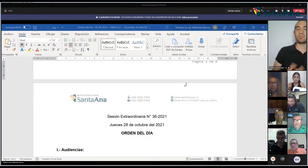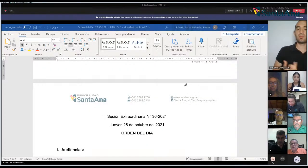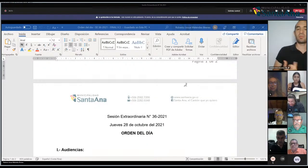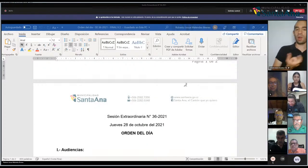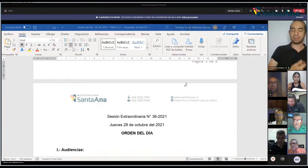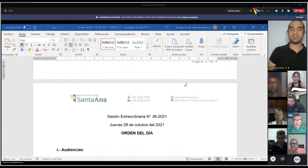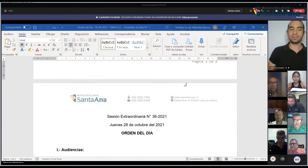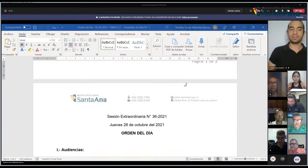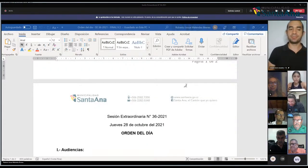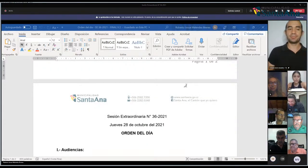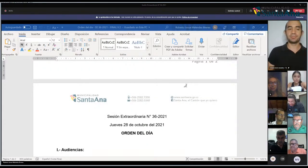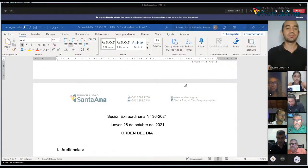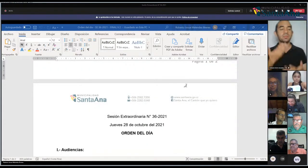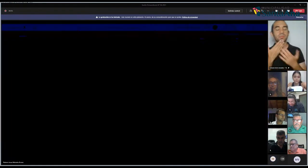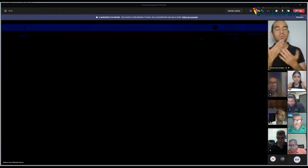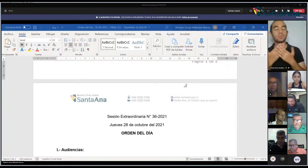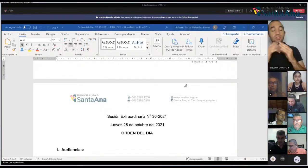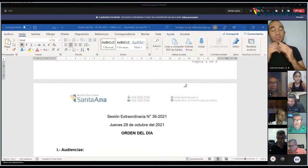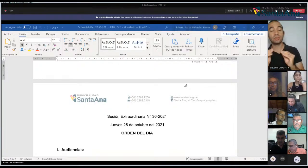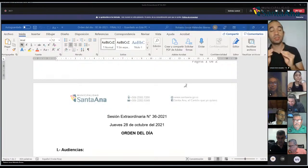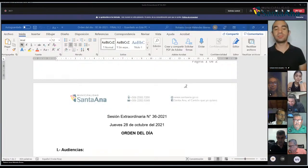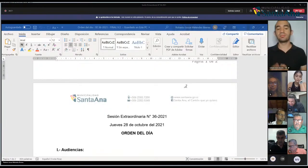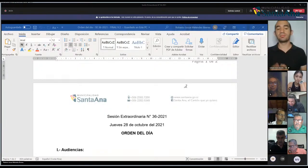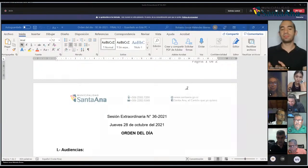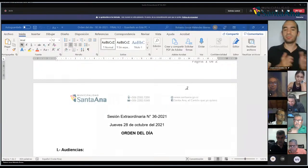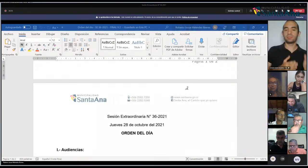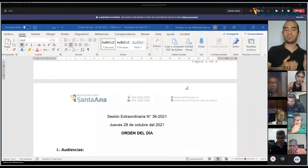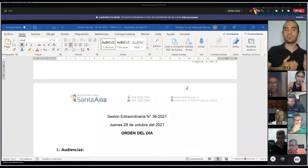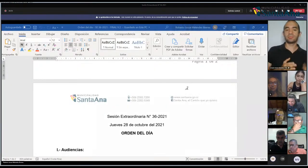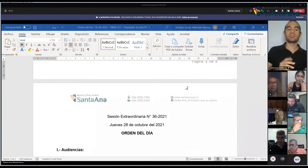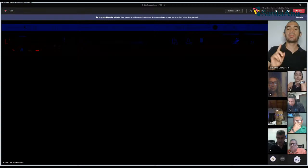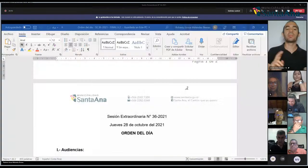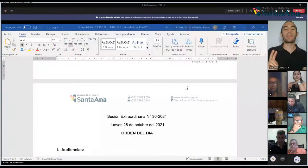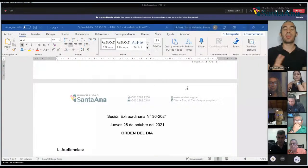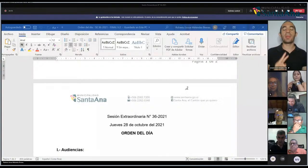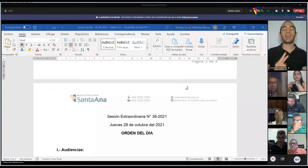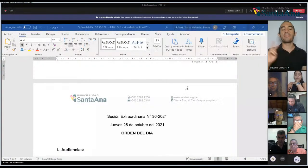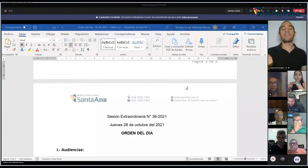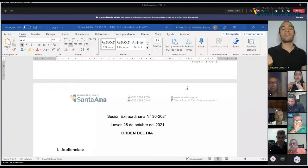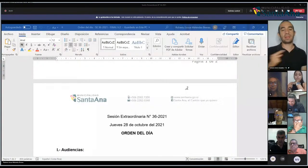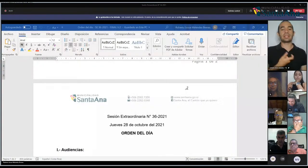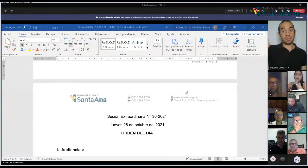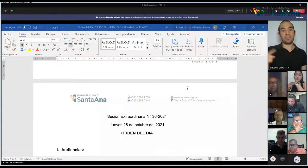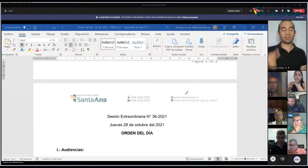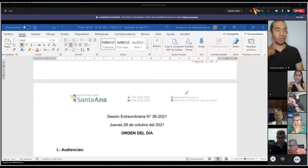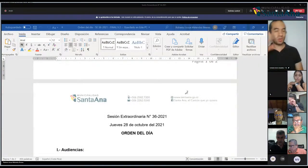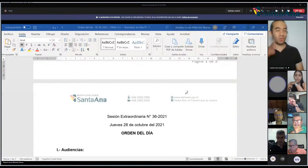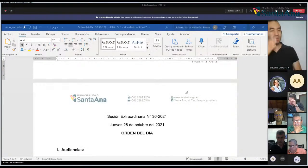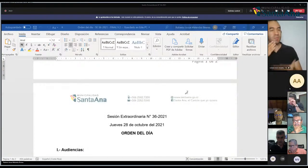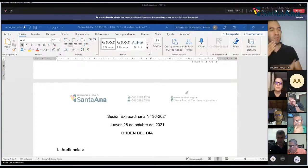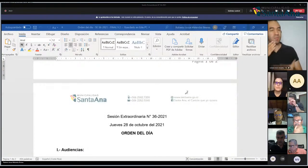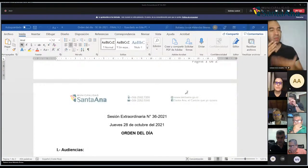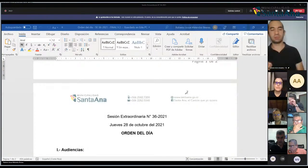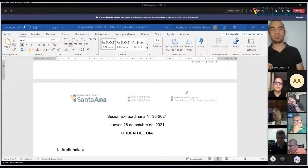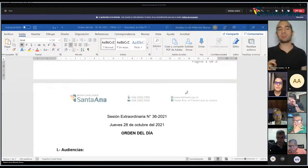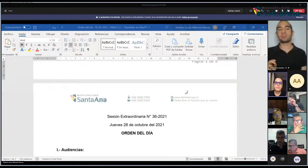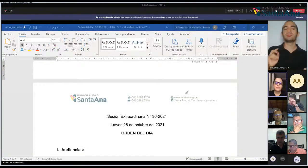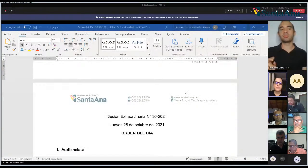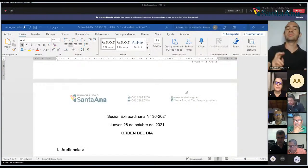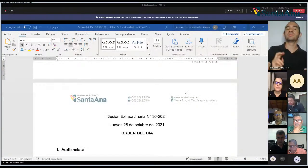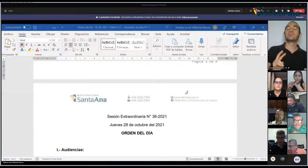buenas noches laura cambio el tormes hola buenas noches me leen hablen alvarado